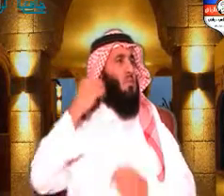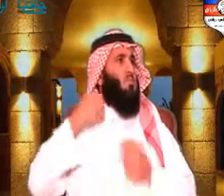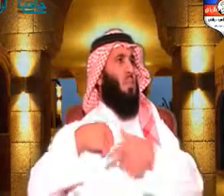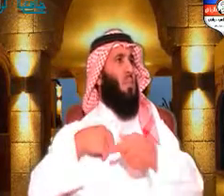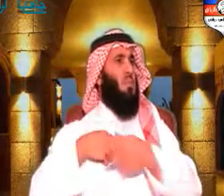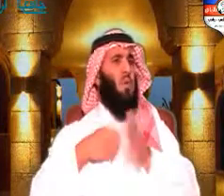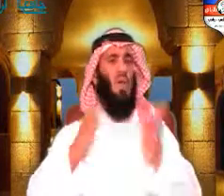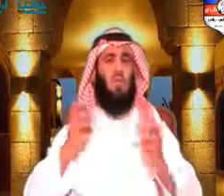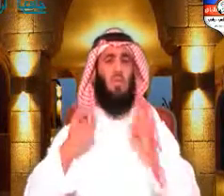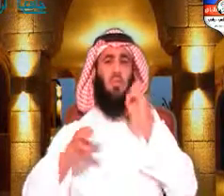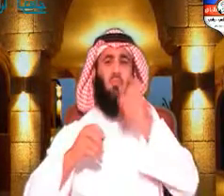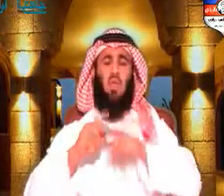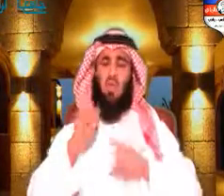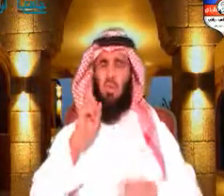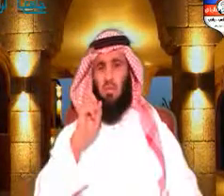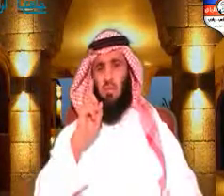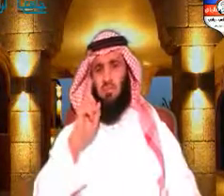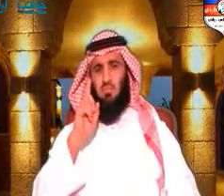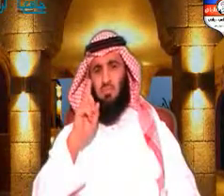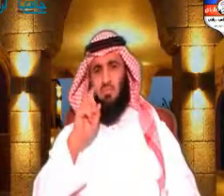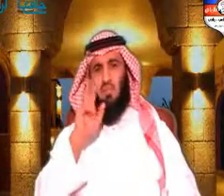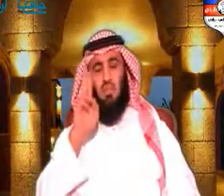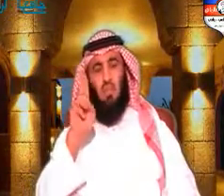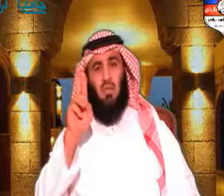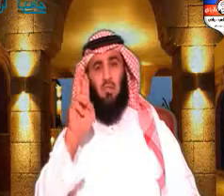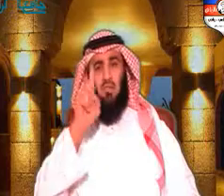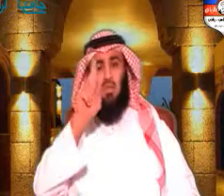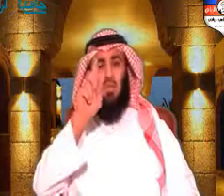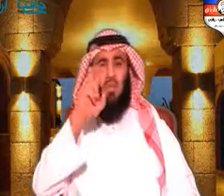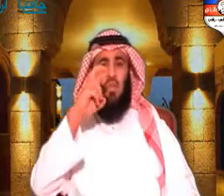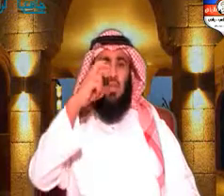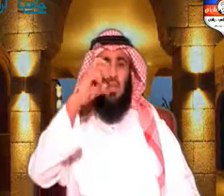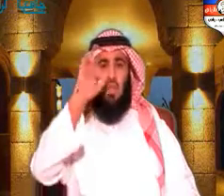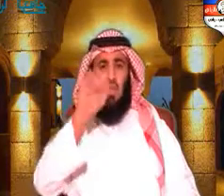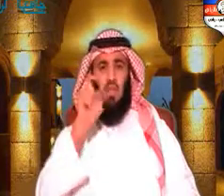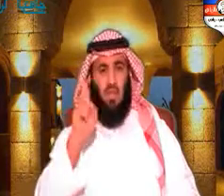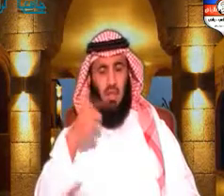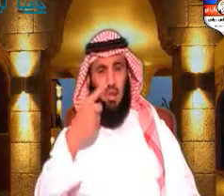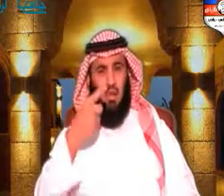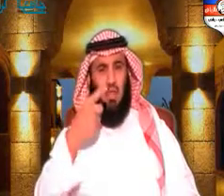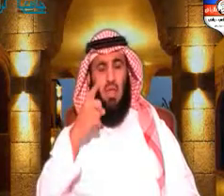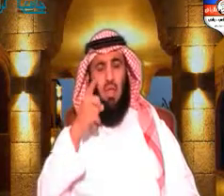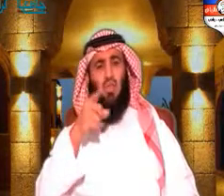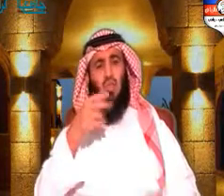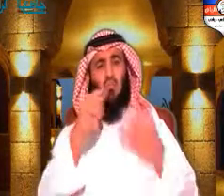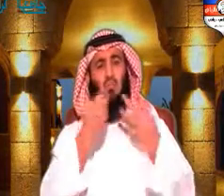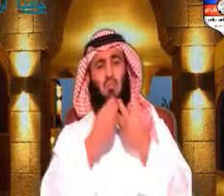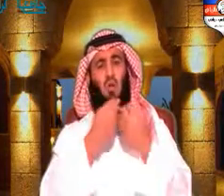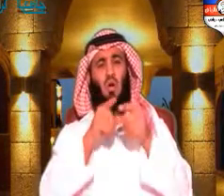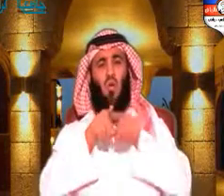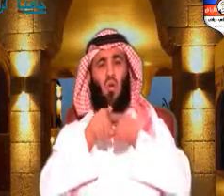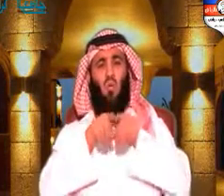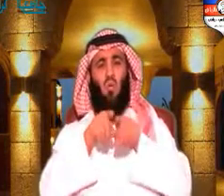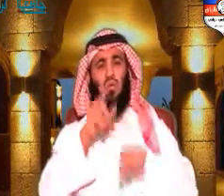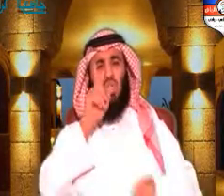شأنه: ولا تبذر تبذيرا إن المبذرين كانوا إخوان الشياطين